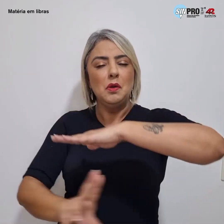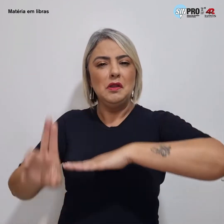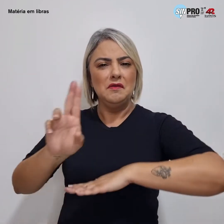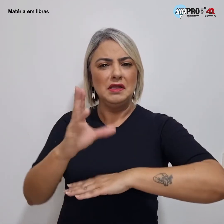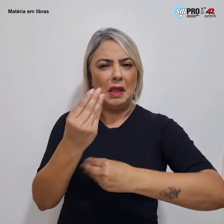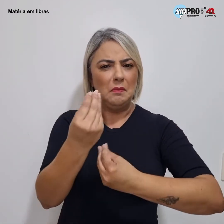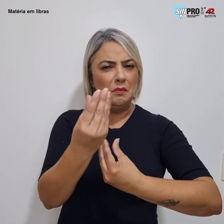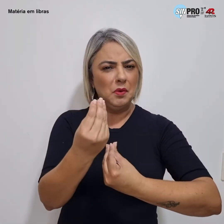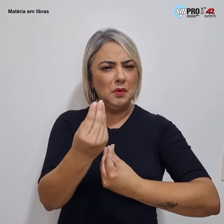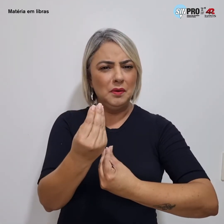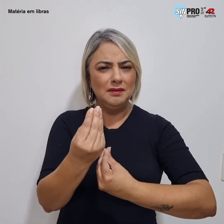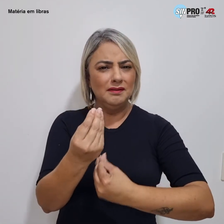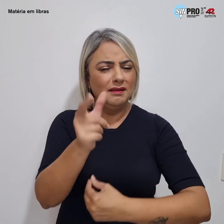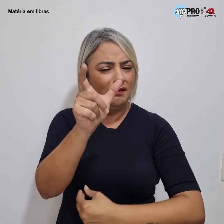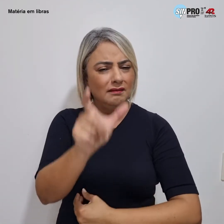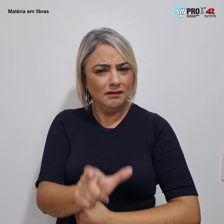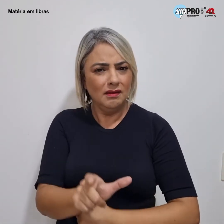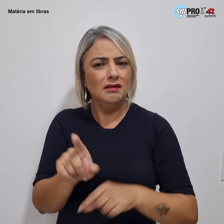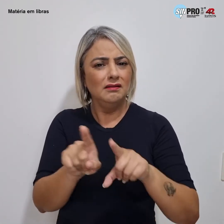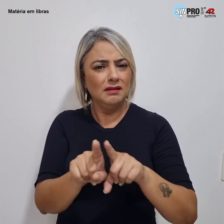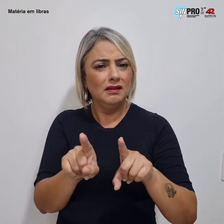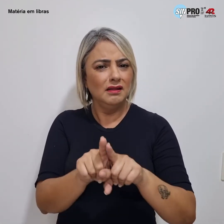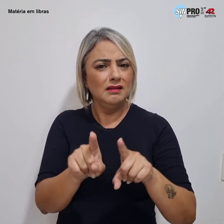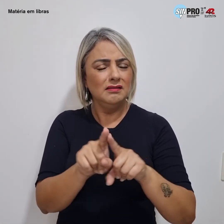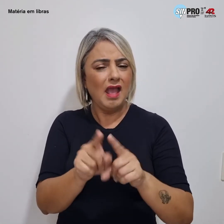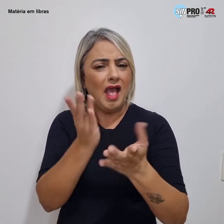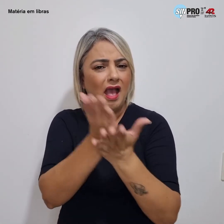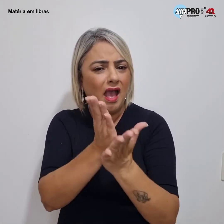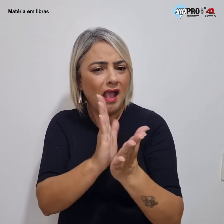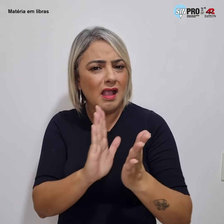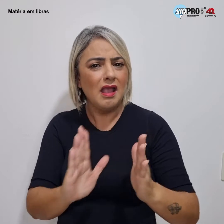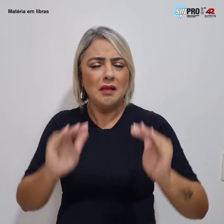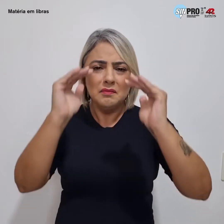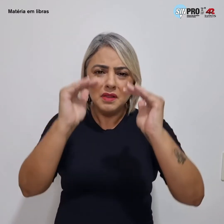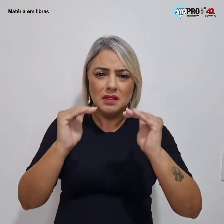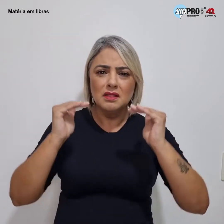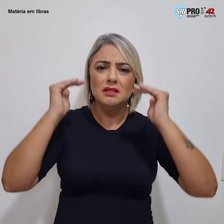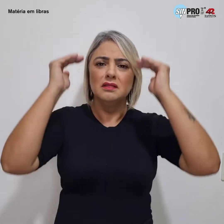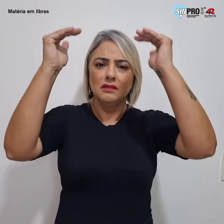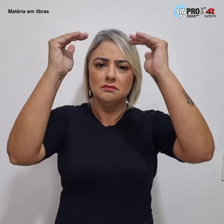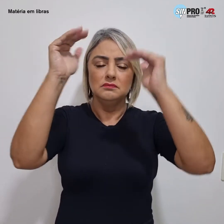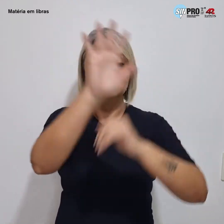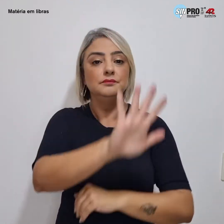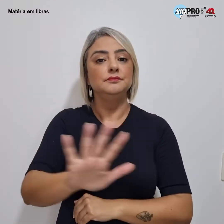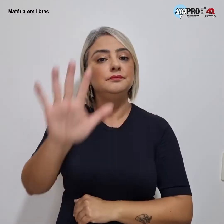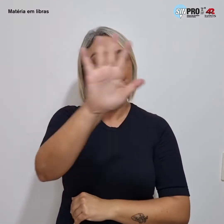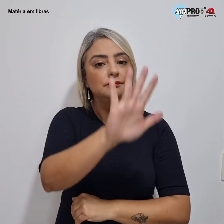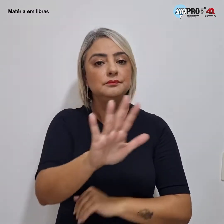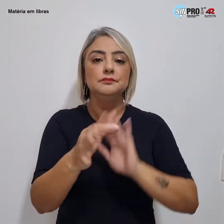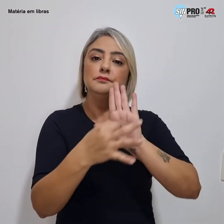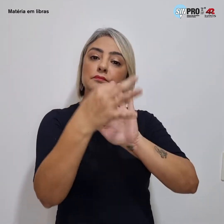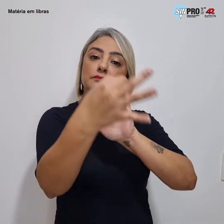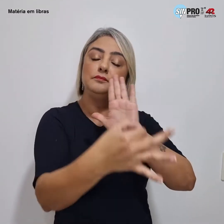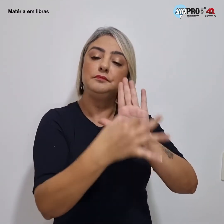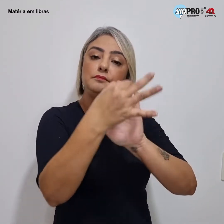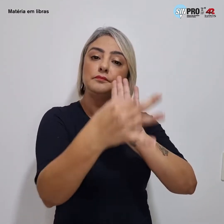universidades demais é uma forma também de demolir a soberania nacional e de criticar